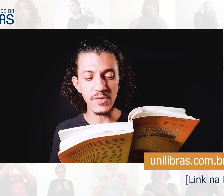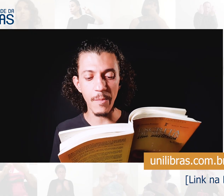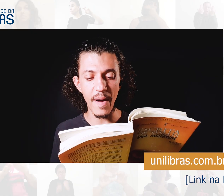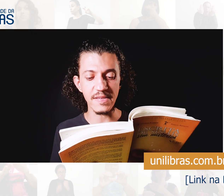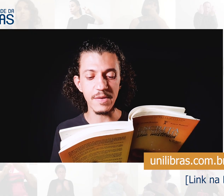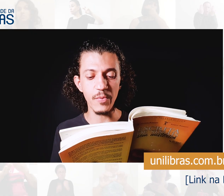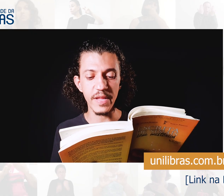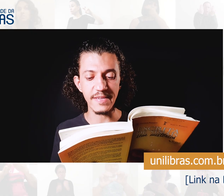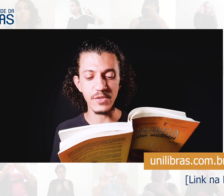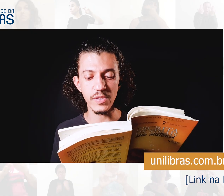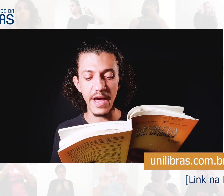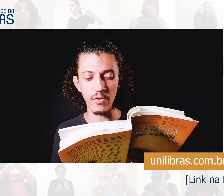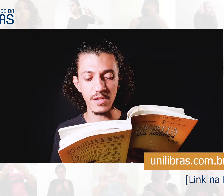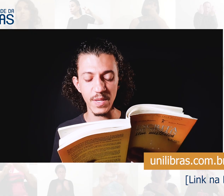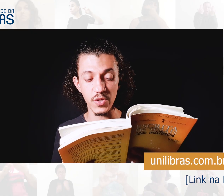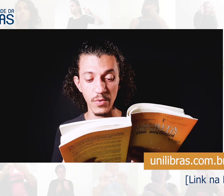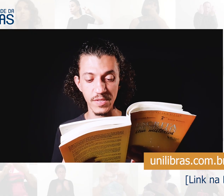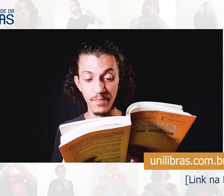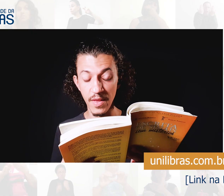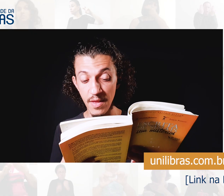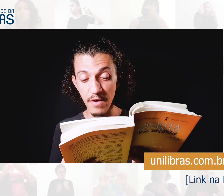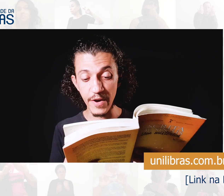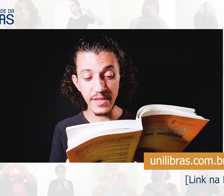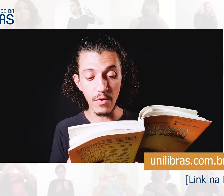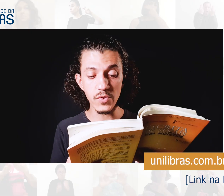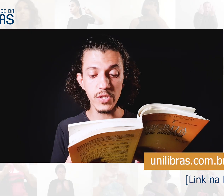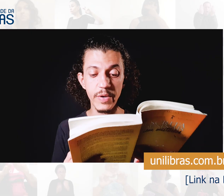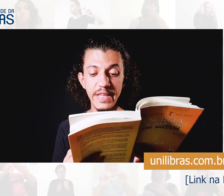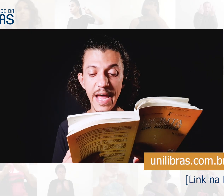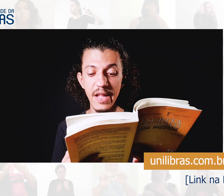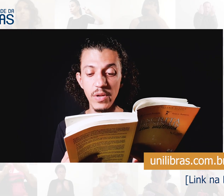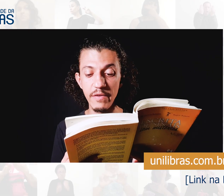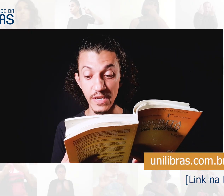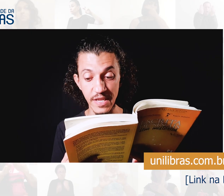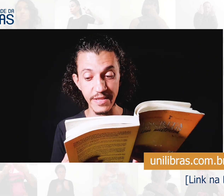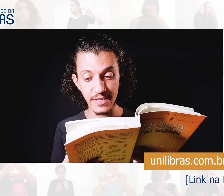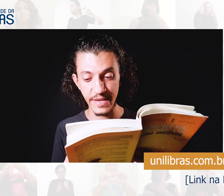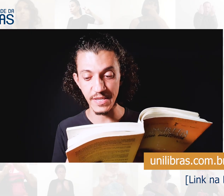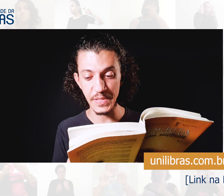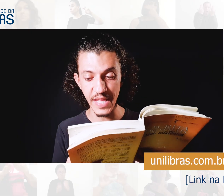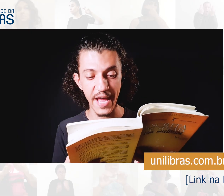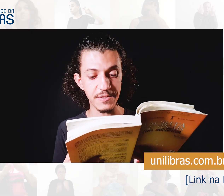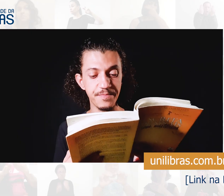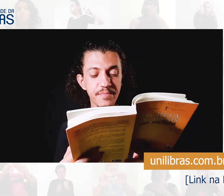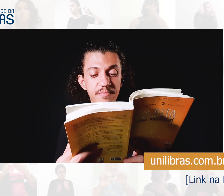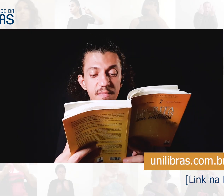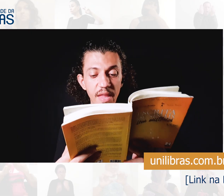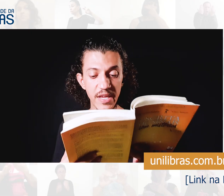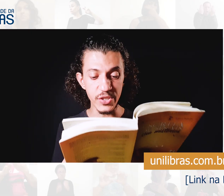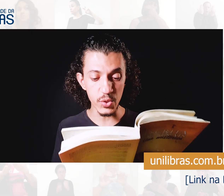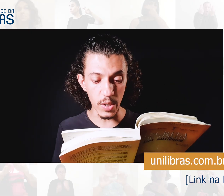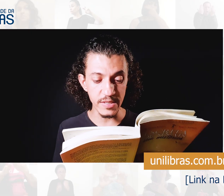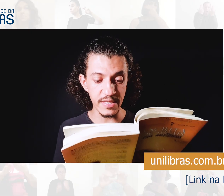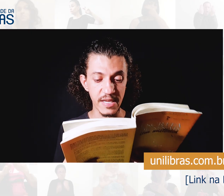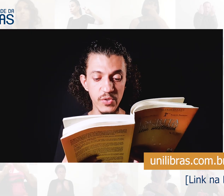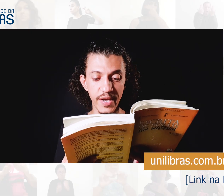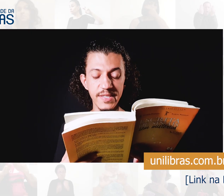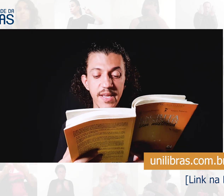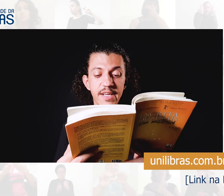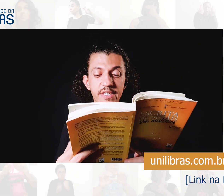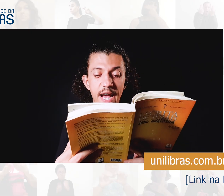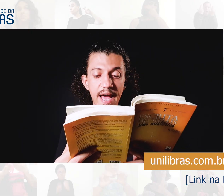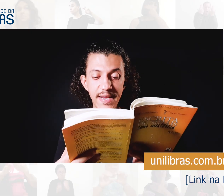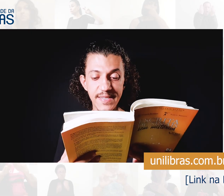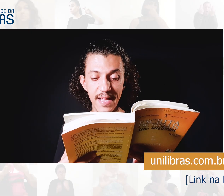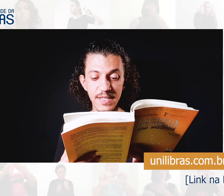método passo a passo que pudesse ajudar outras pessoas. Foi então que surgiu a ideia do livro Escrita de Sinais e Mistérios e de todas as